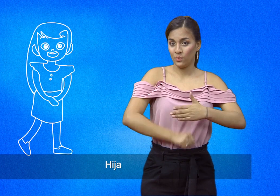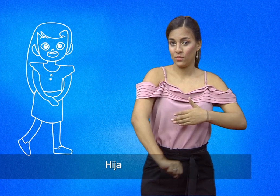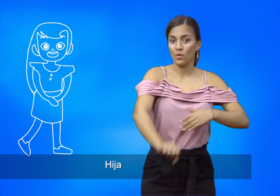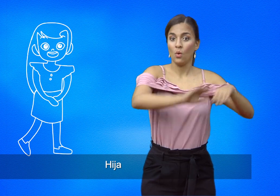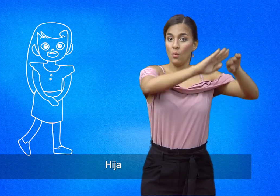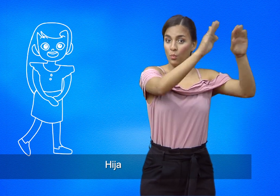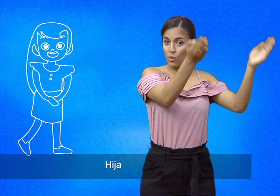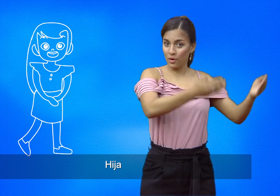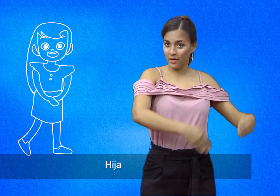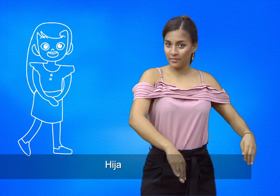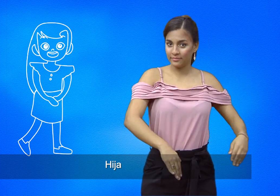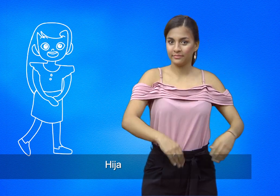hija